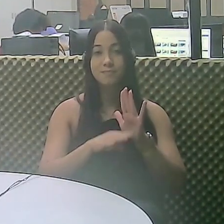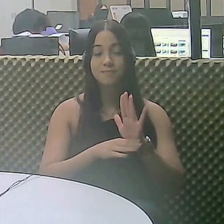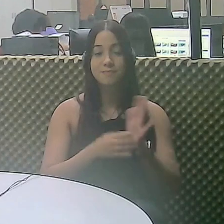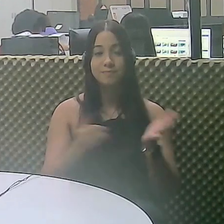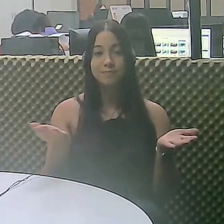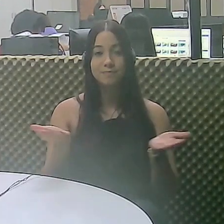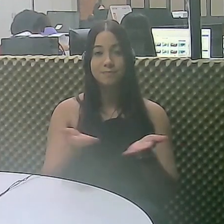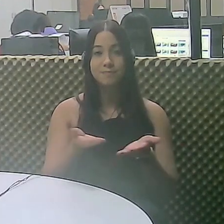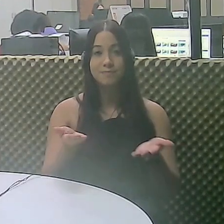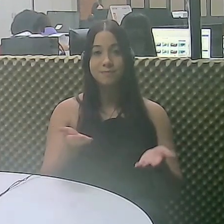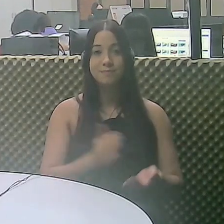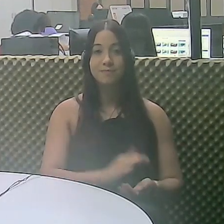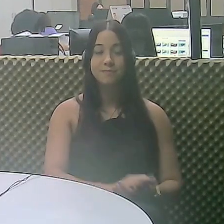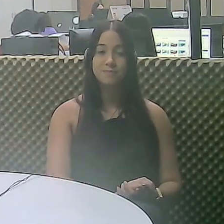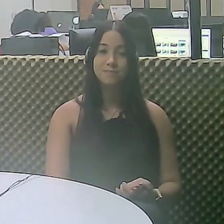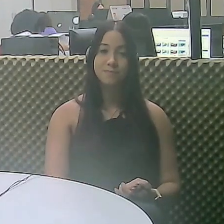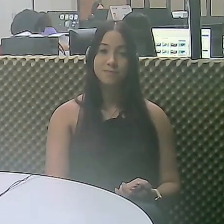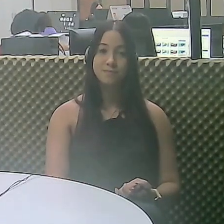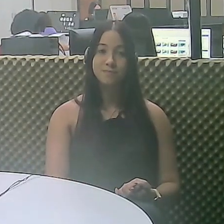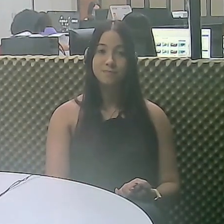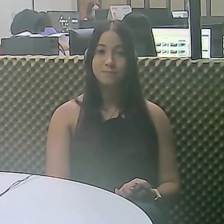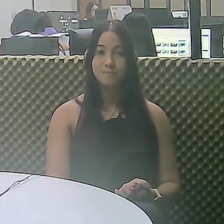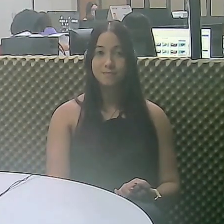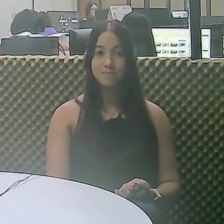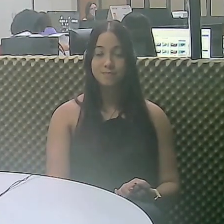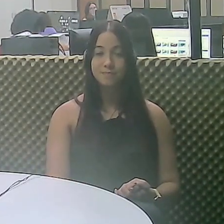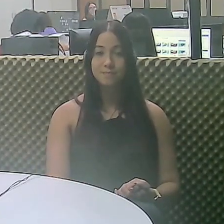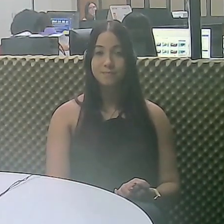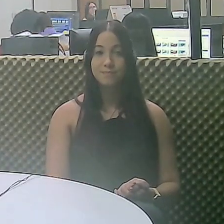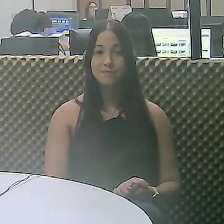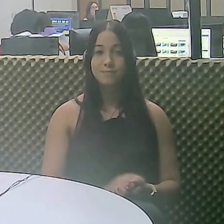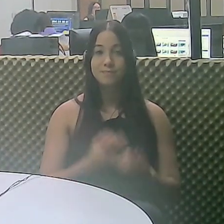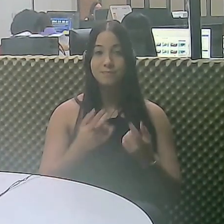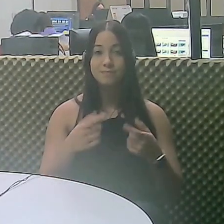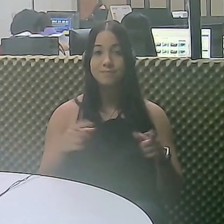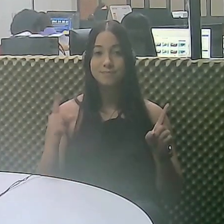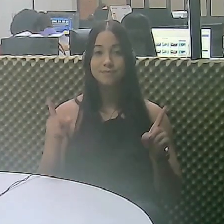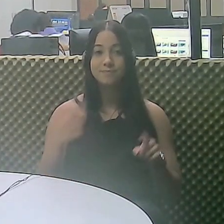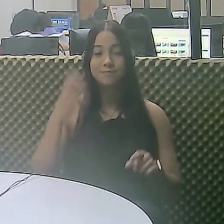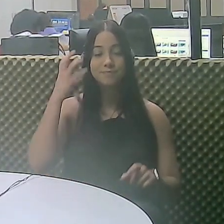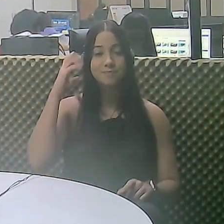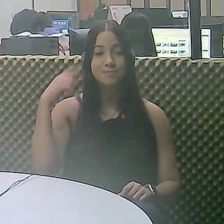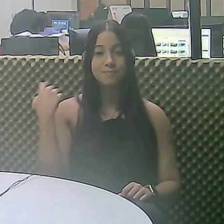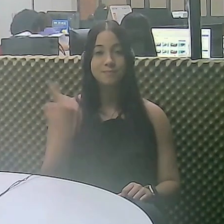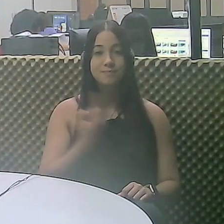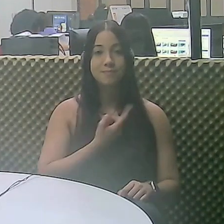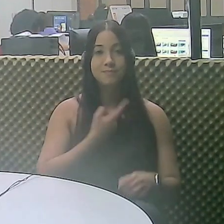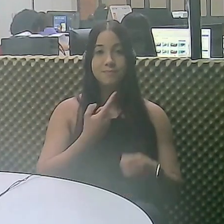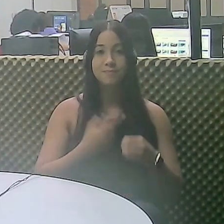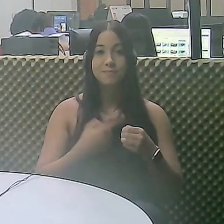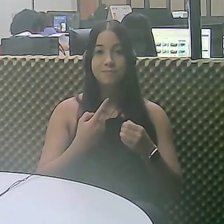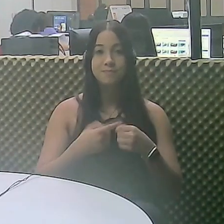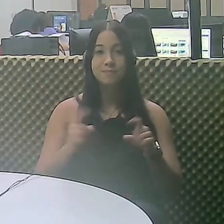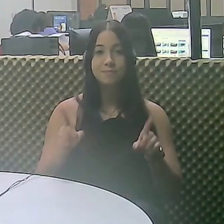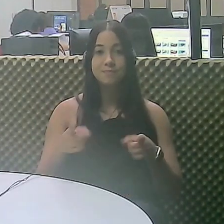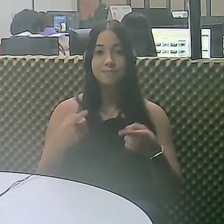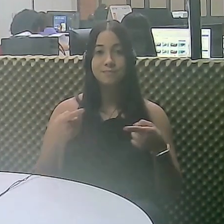destaques da edição de hoje rádio nossa